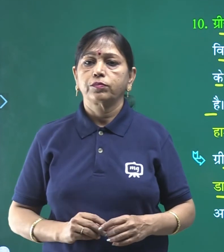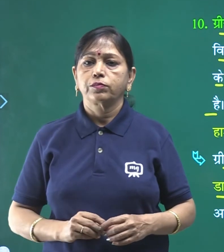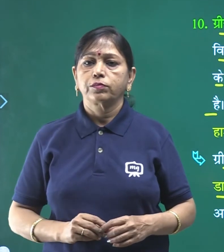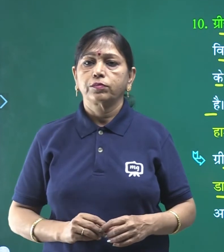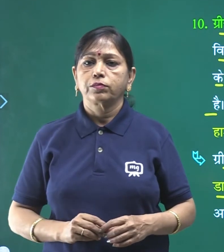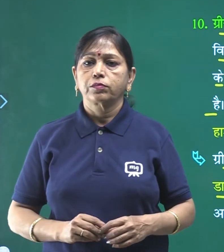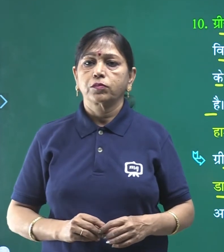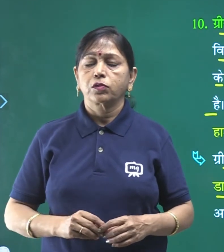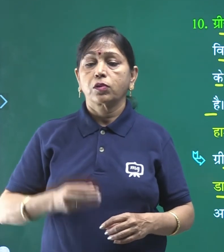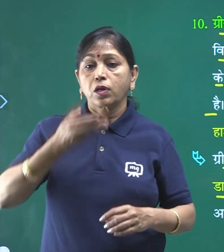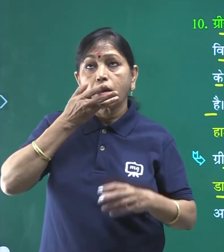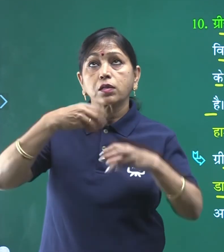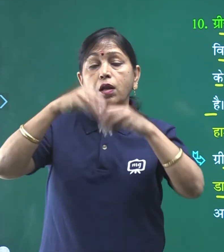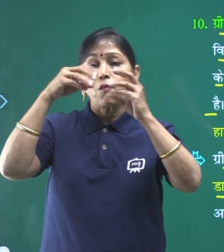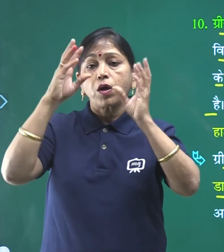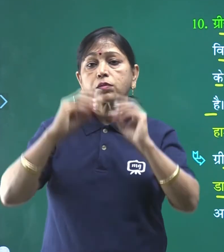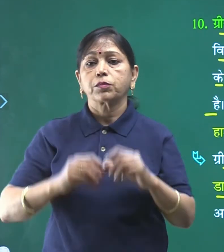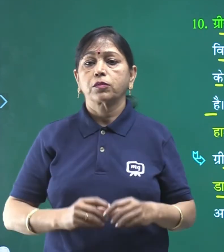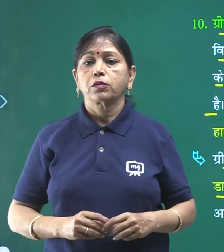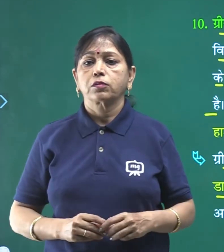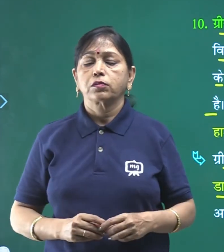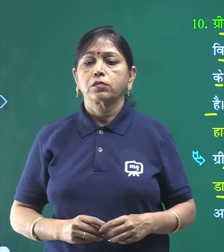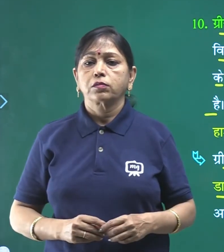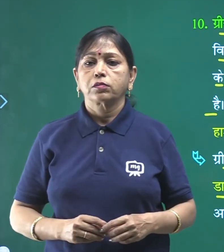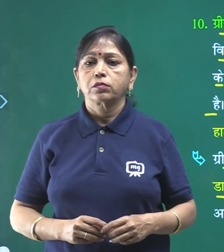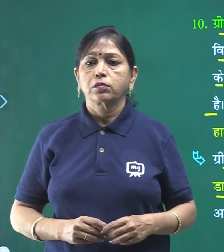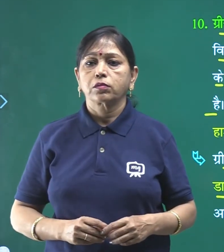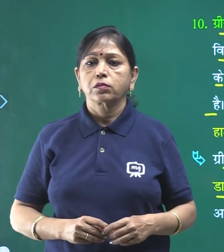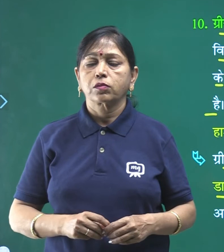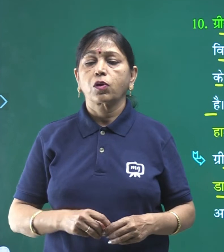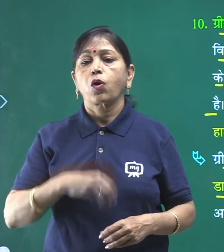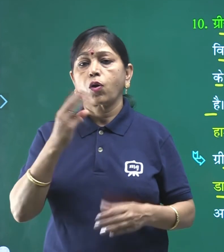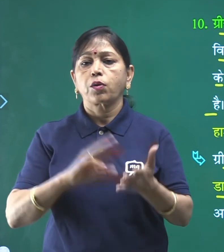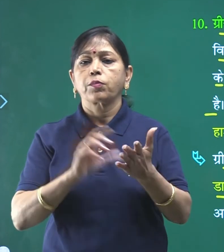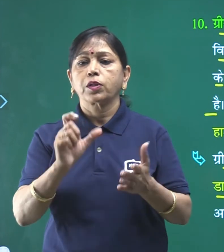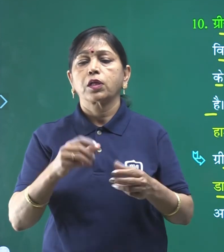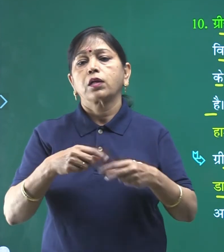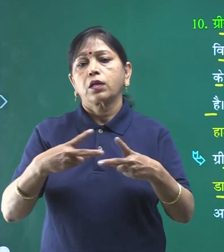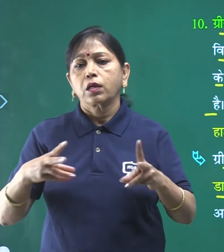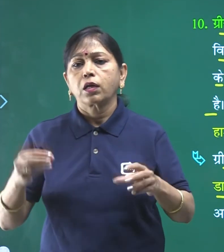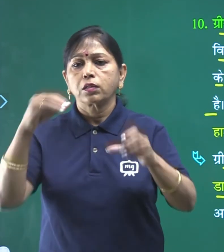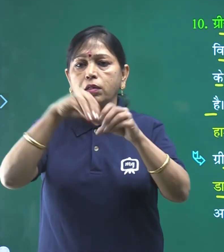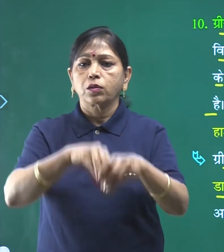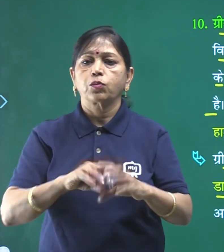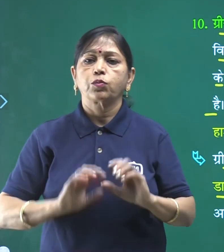जल वास है और मीठे ना दिशा मिले हैं